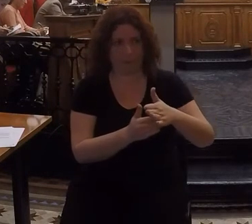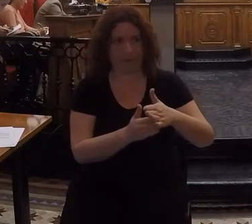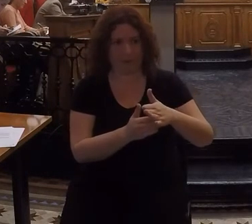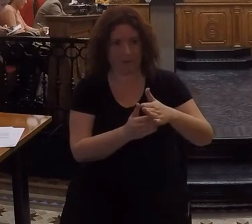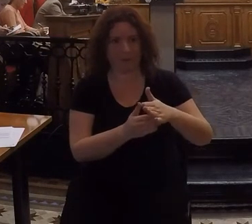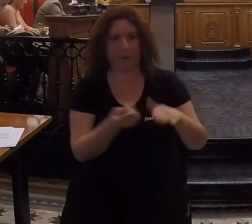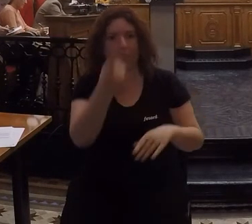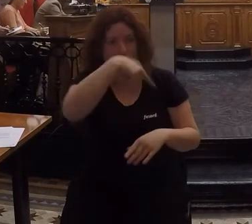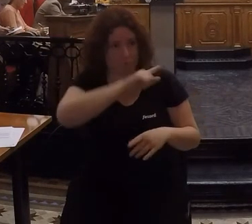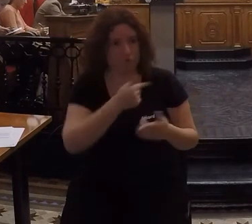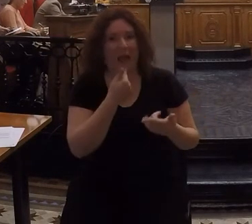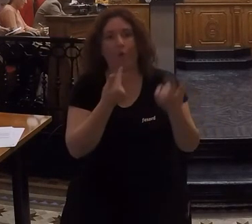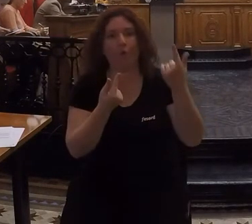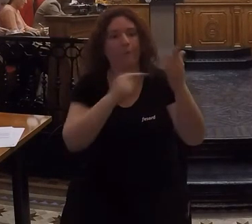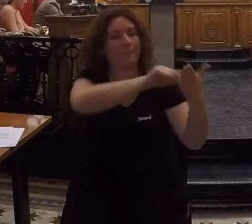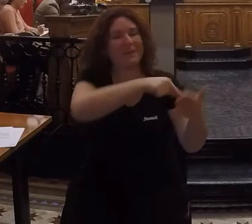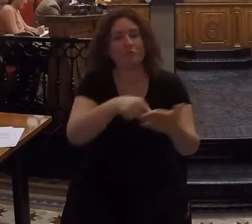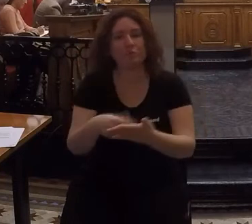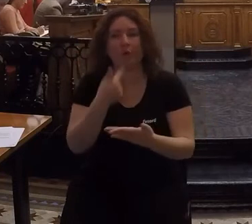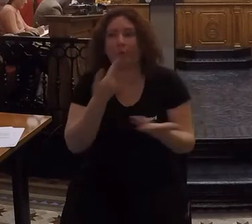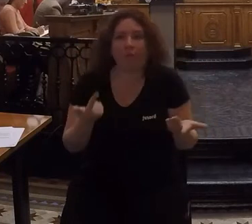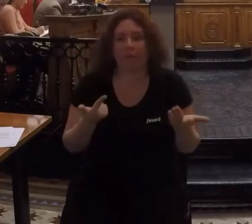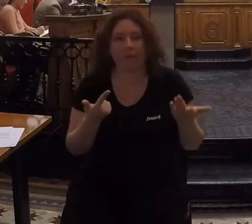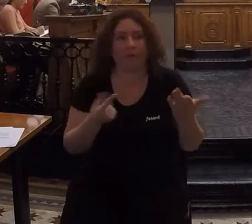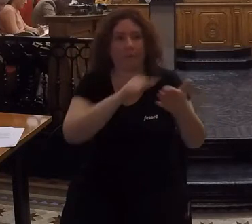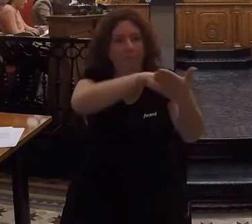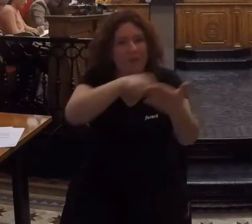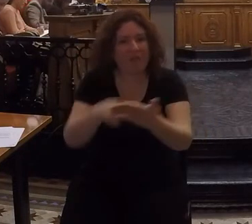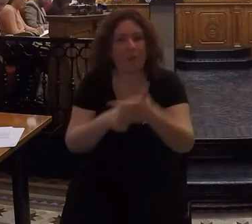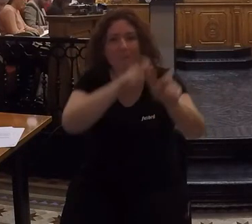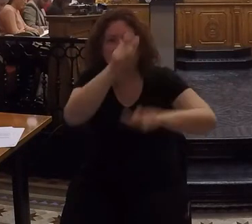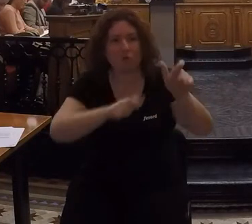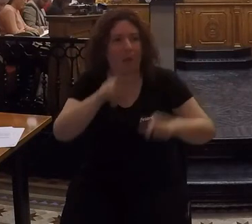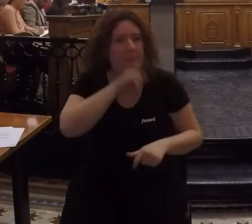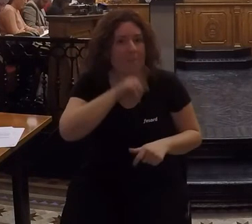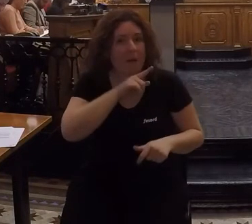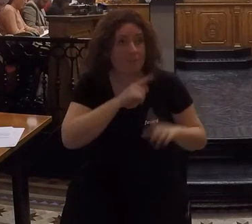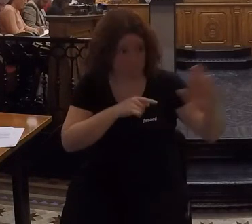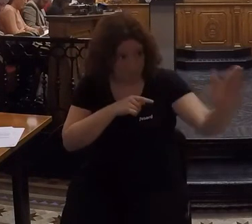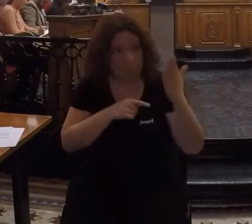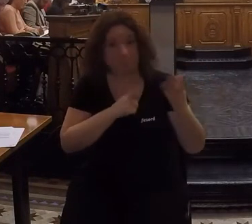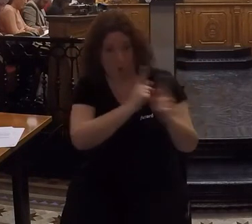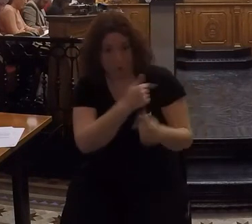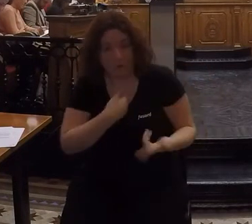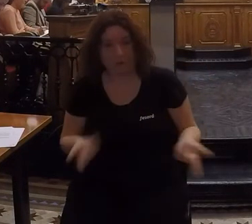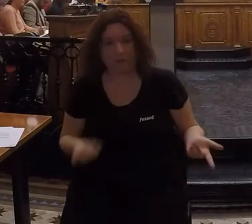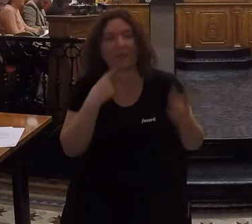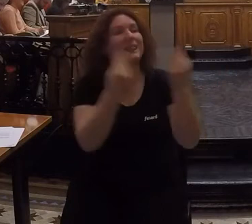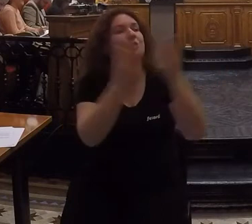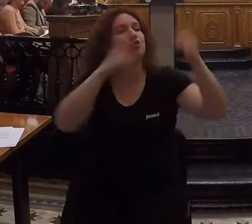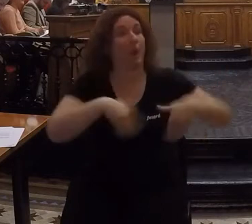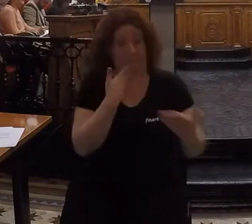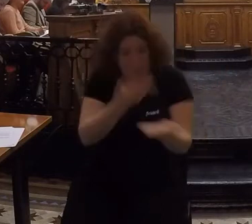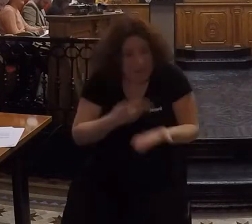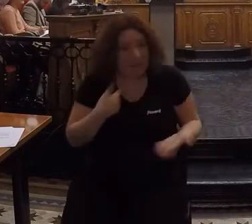alegaciones si creen que hay alguna ilegalidad. No las han hecho. No tenemos los datos. Oiga,